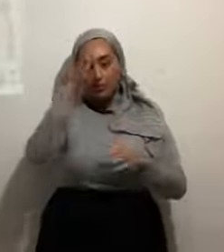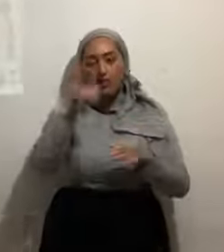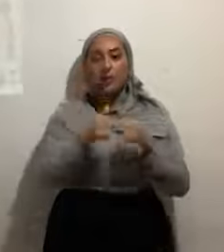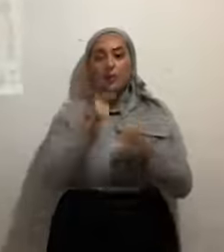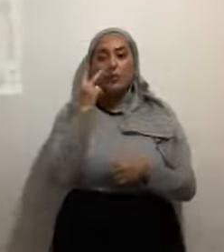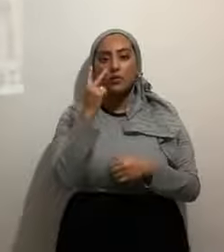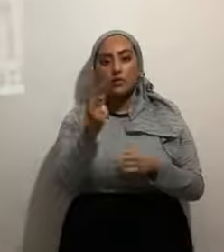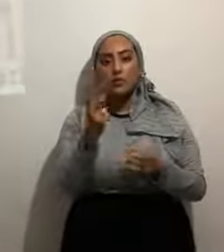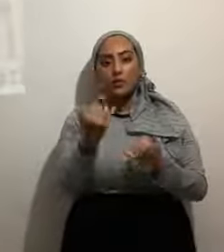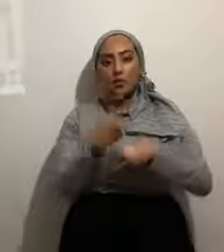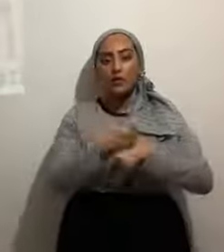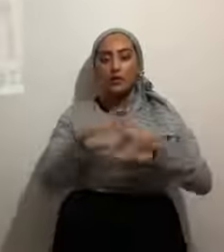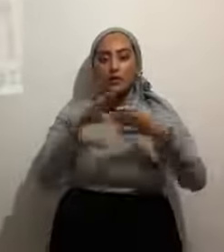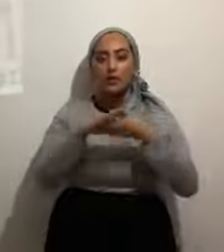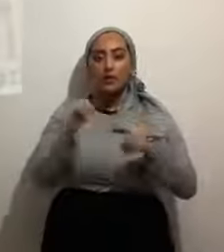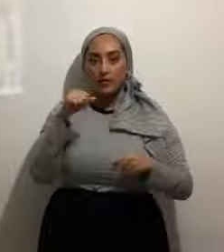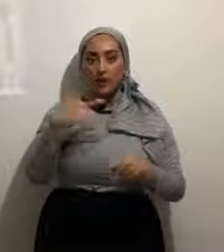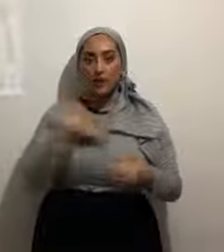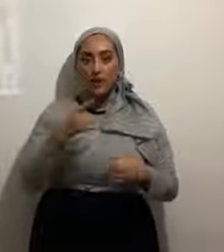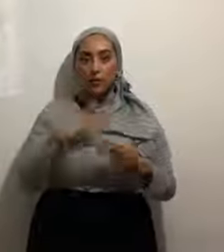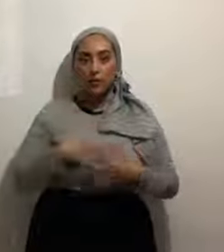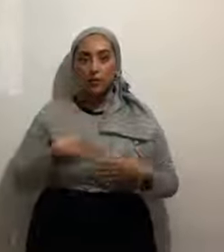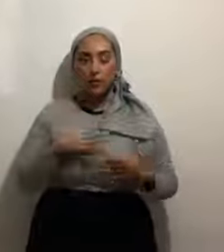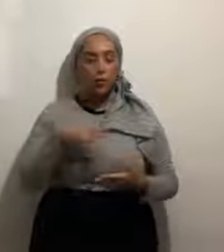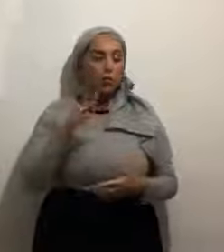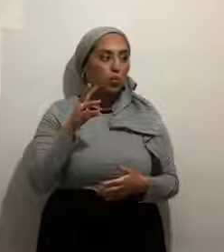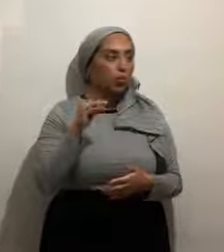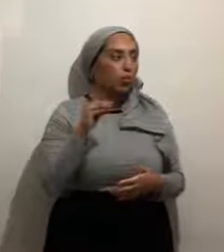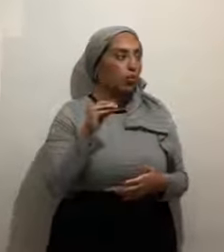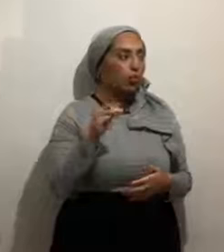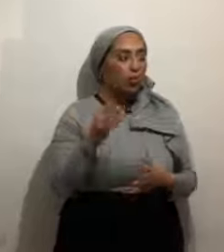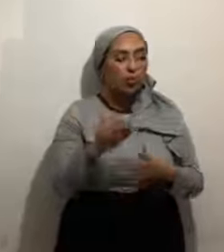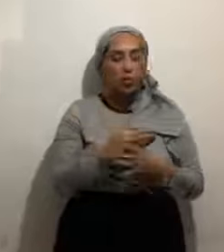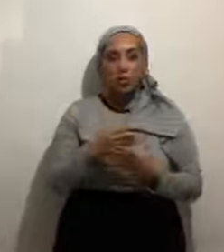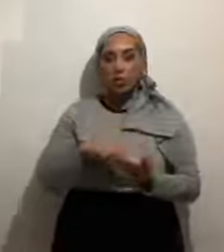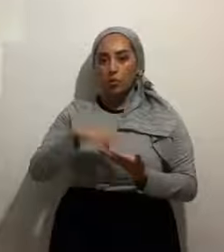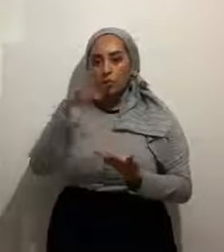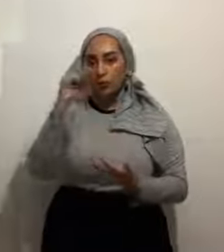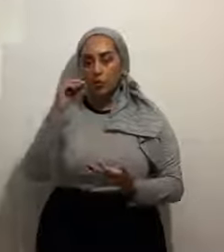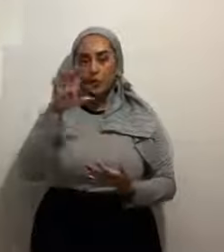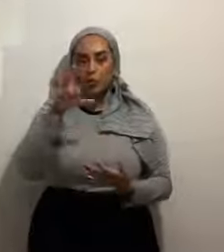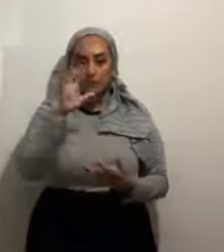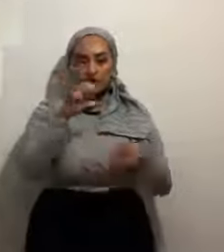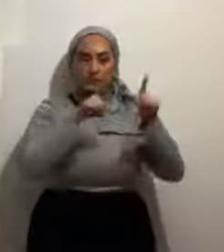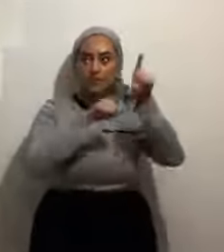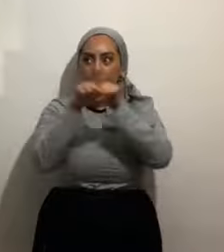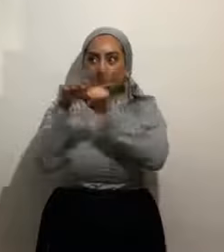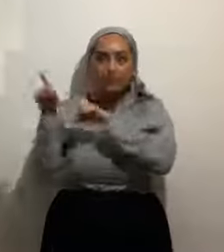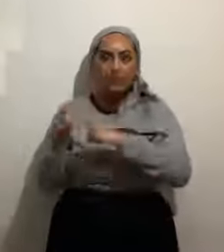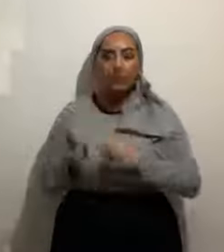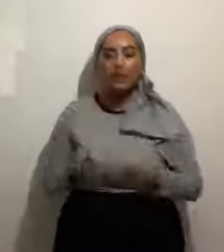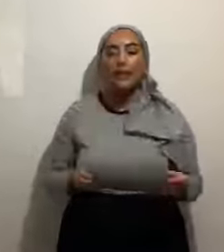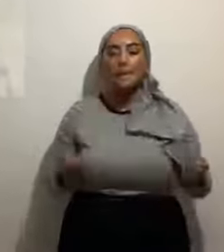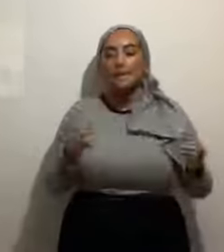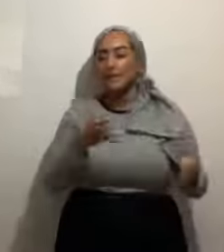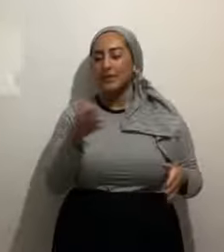las Pléyades? Sí, te gozaste, entre una y otra, y son 500 estrellas, más, menos, porque no lo...